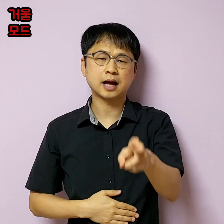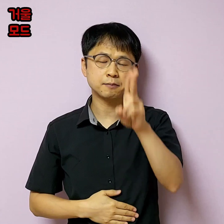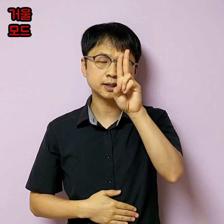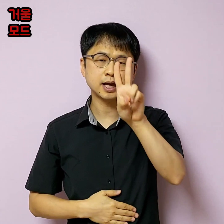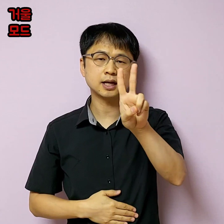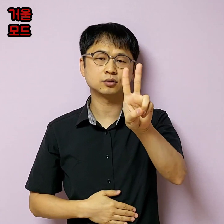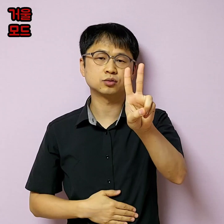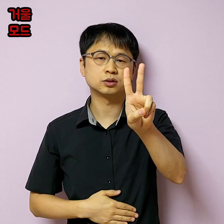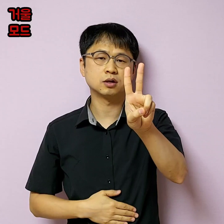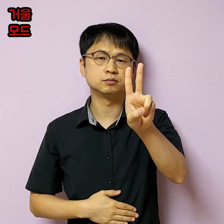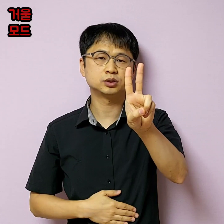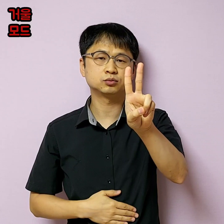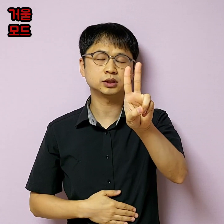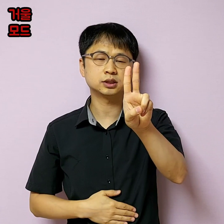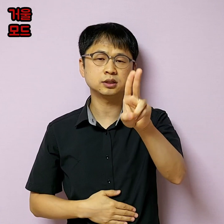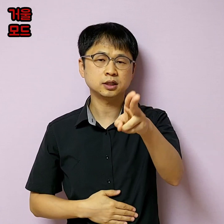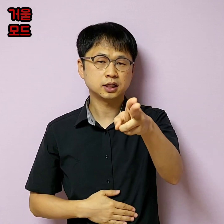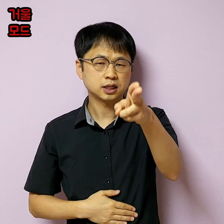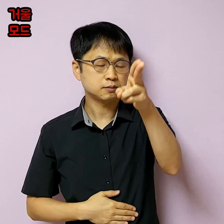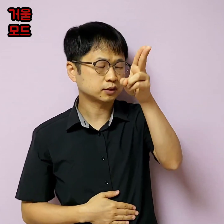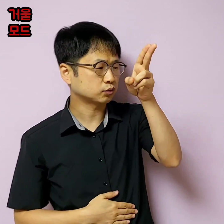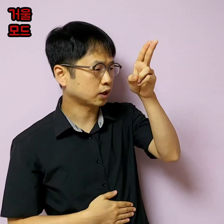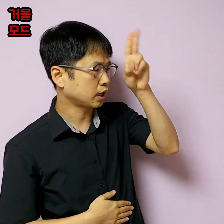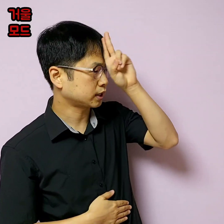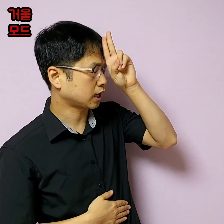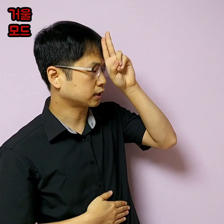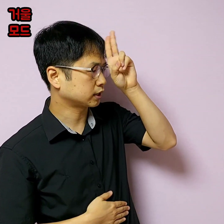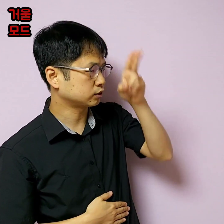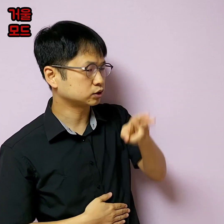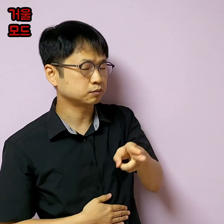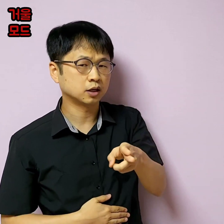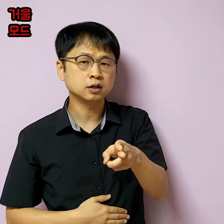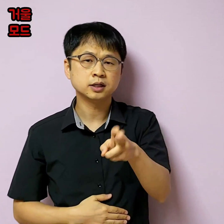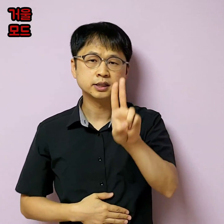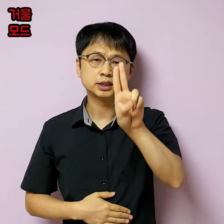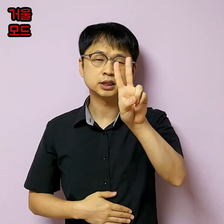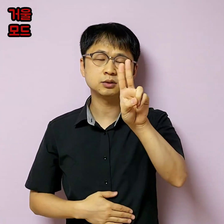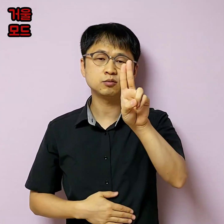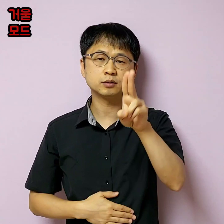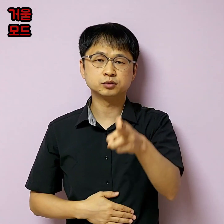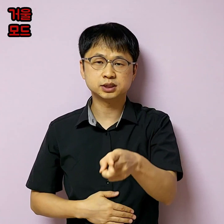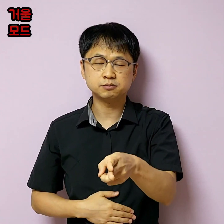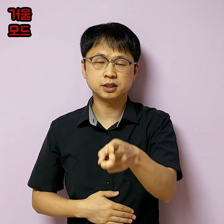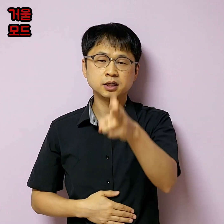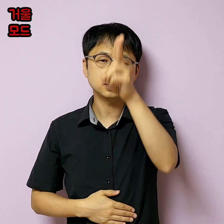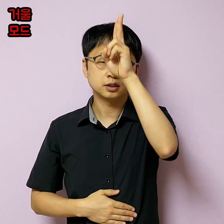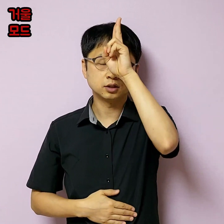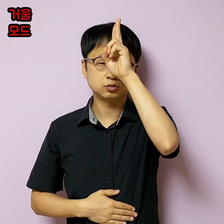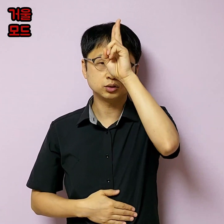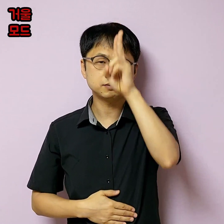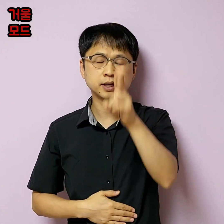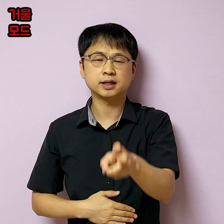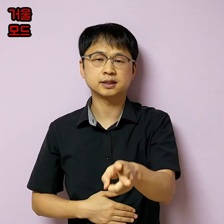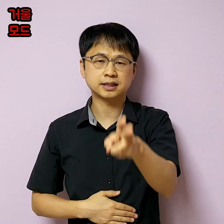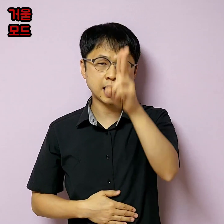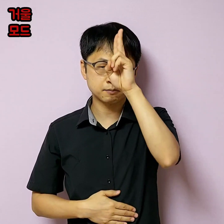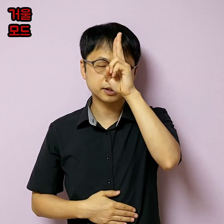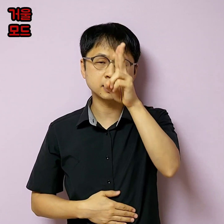딱 맞다라는 수어는 검지중지를 이마 쪽에 딱 갖다 대주시면 시침과 군침이 12시 방향에서 딱 만나는